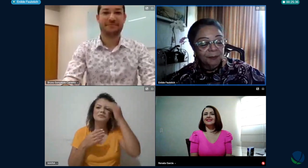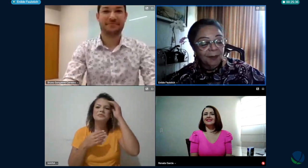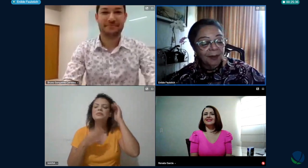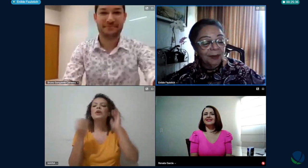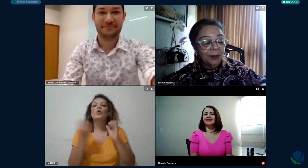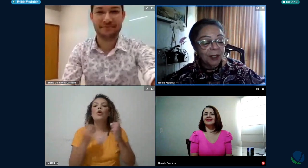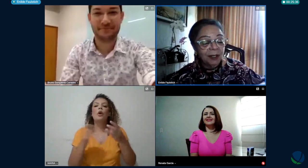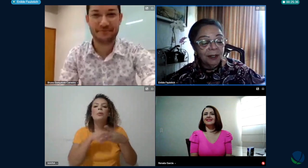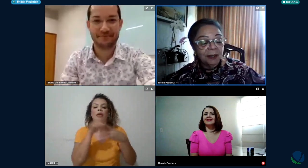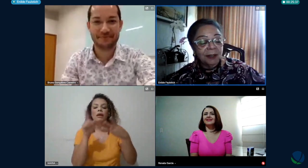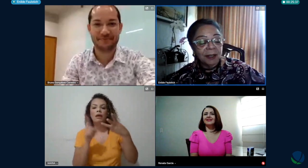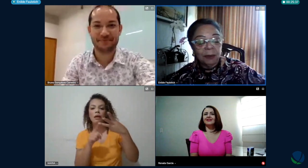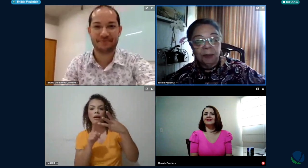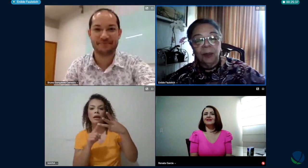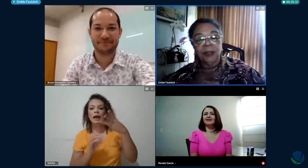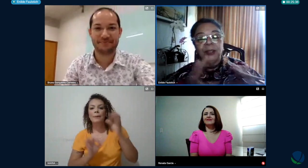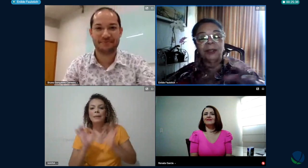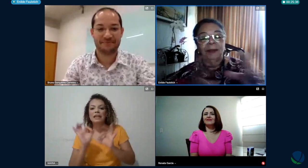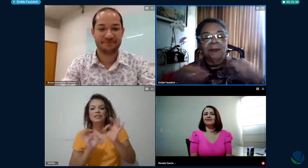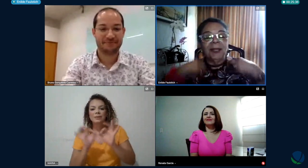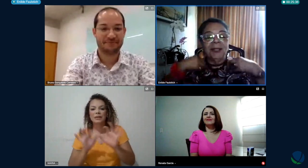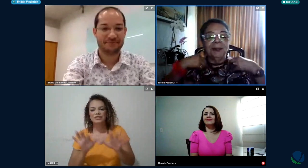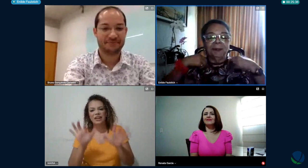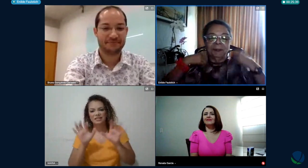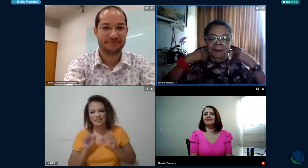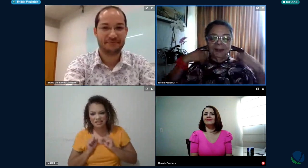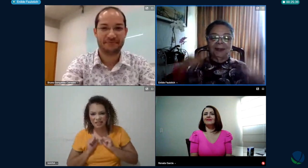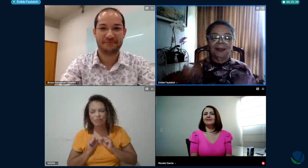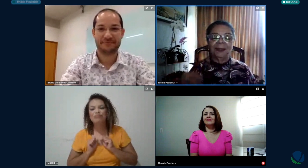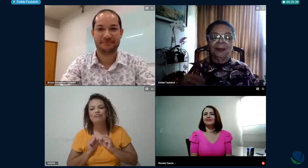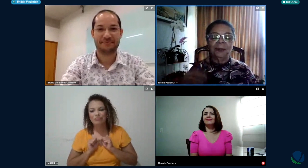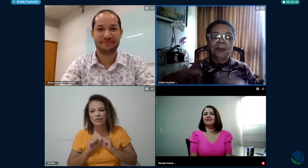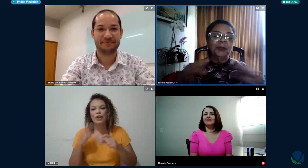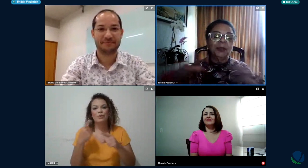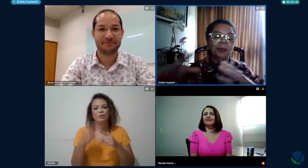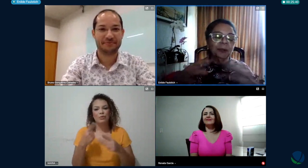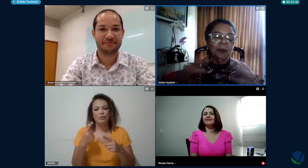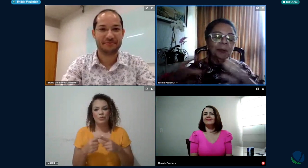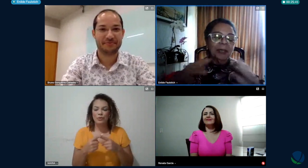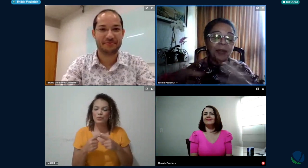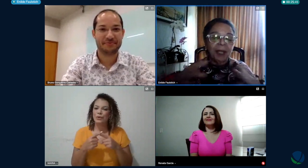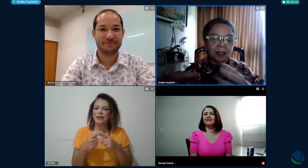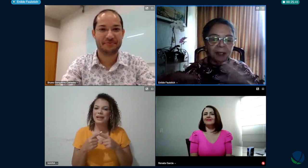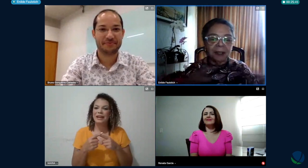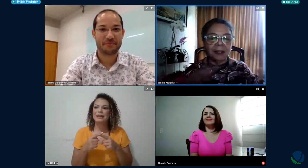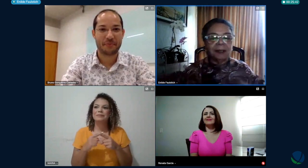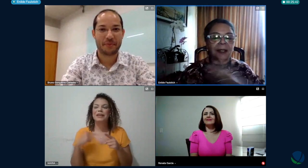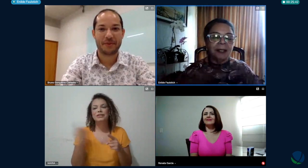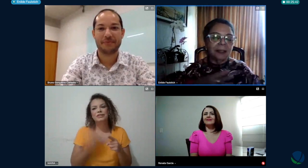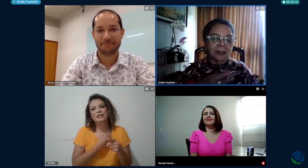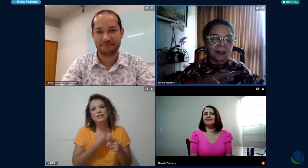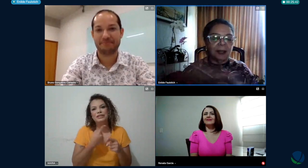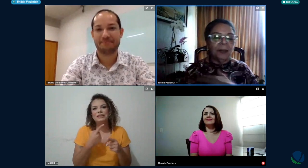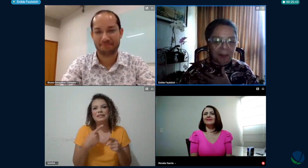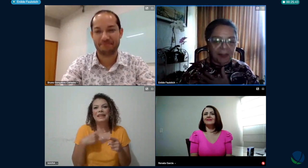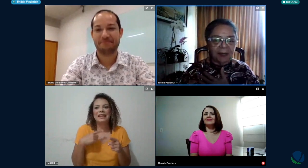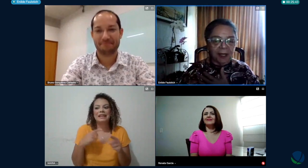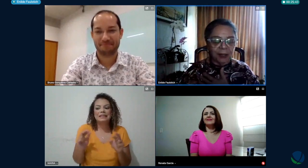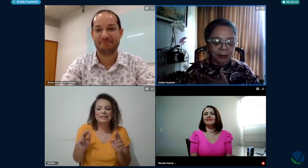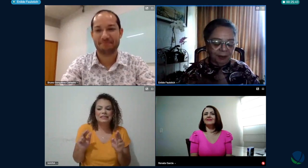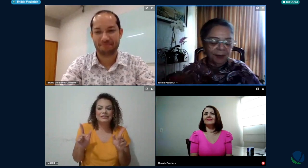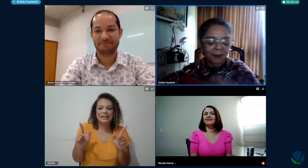planejamento de aquisição, embora a gente tenha uma discussão, uma diferença aí entre aquisição